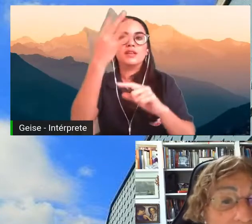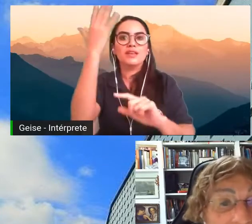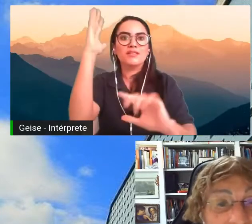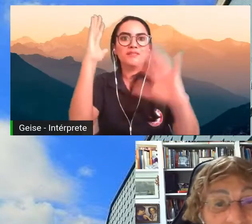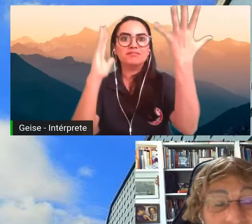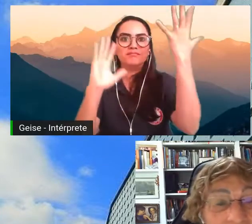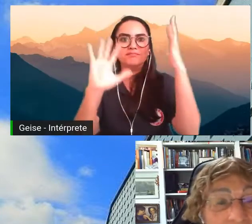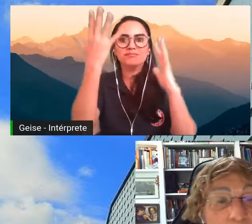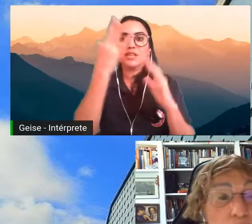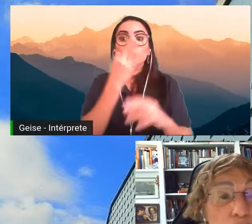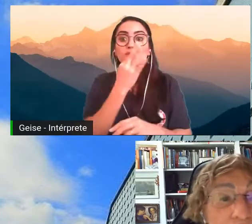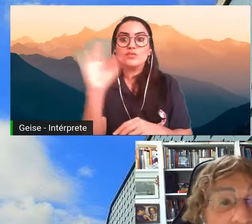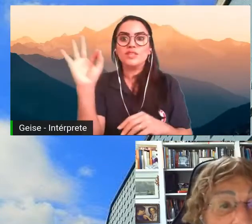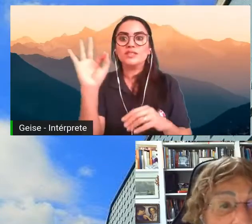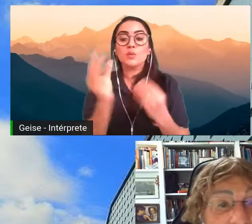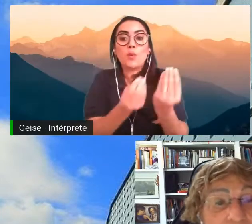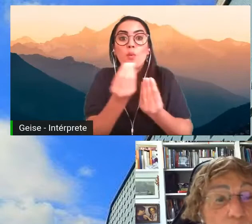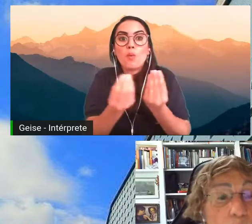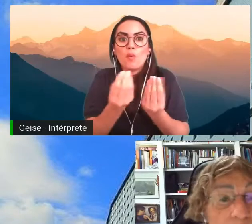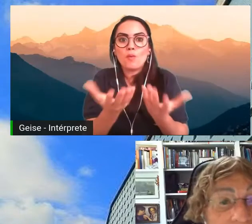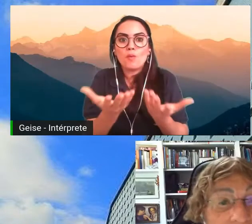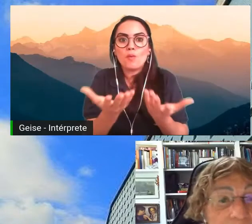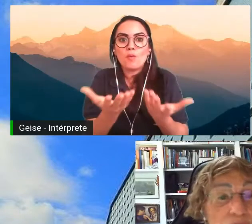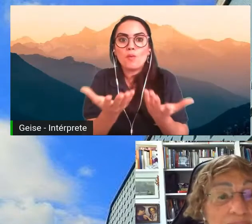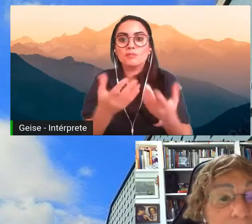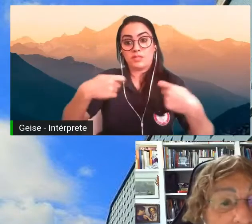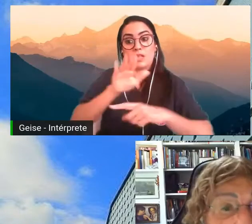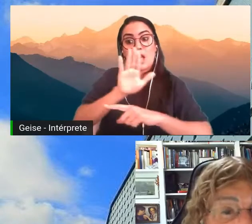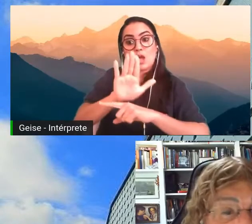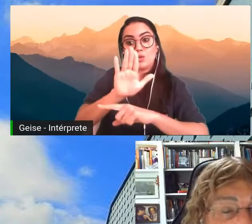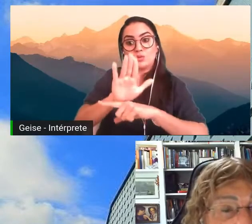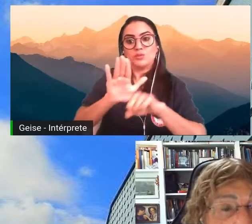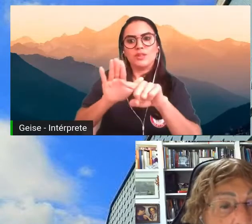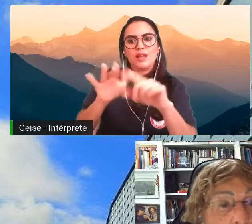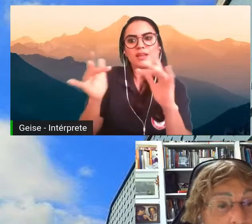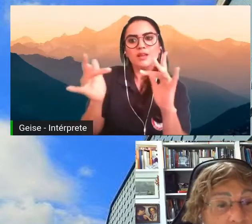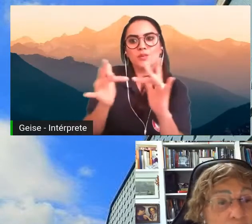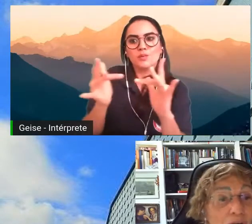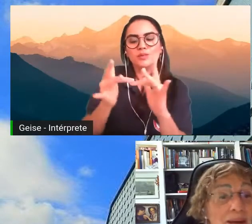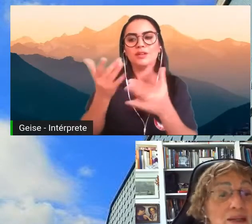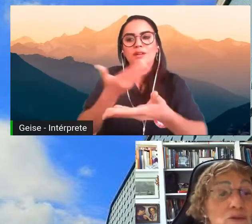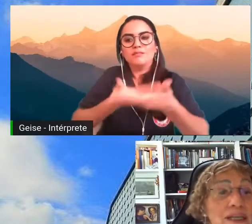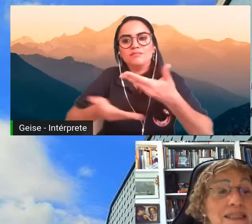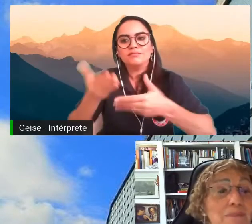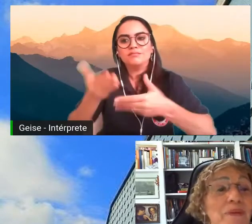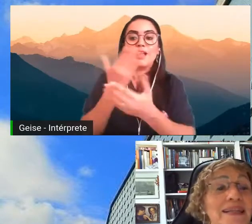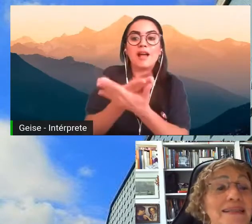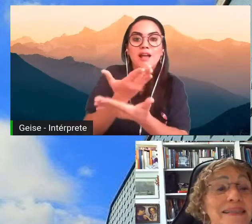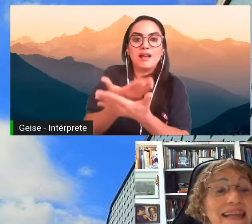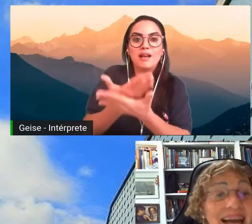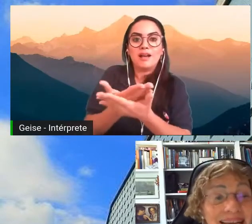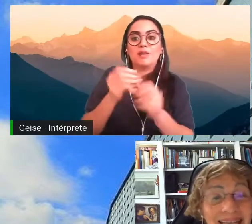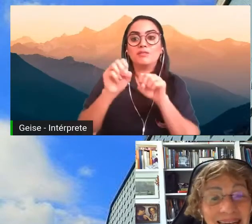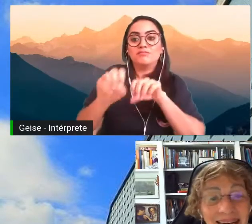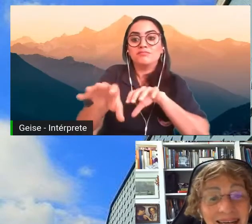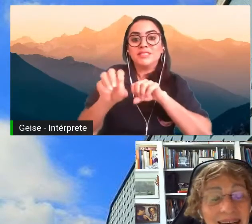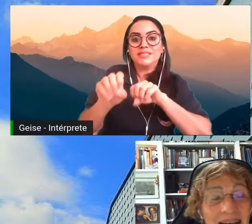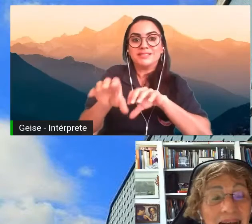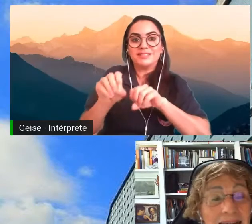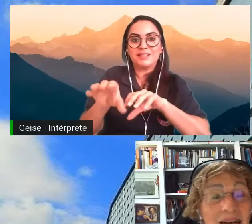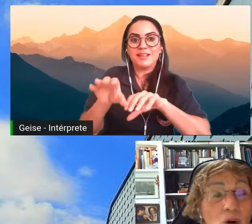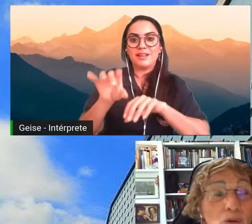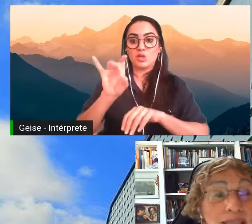na fala, no dia a dia, no contato, nas aulas, uma forma que não seja apenas